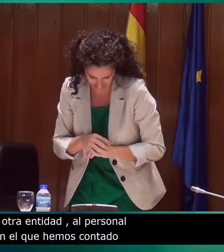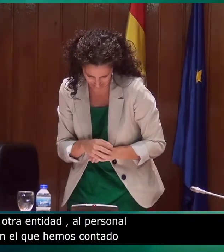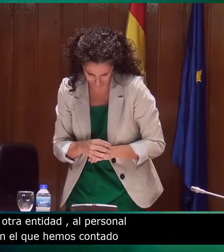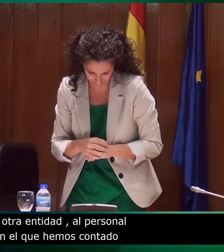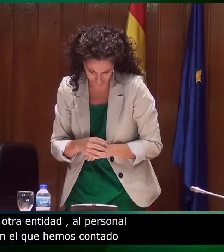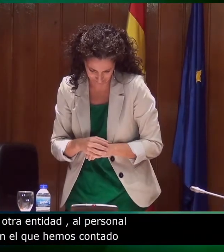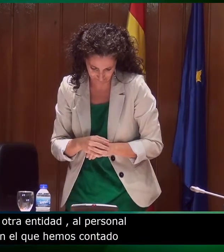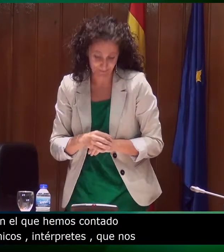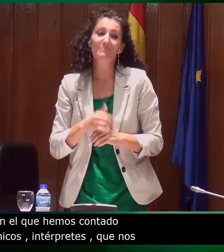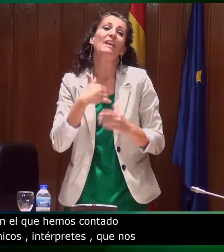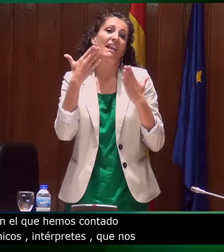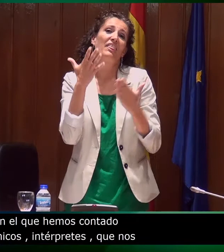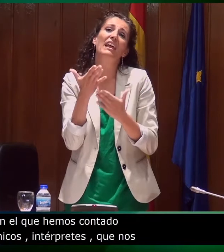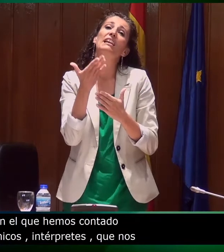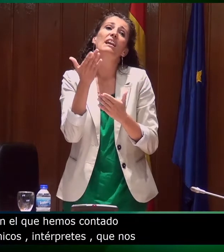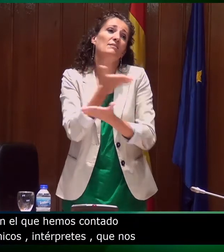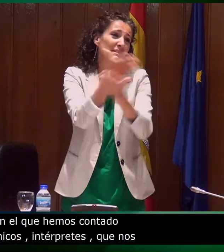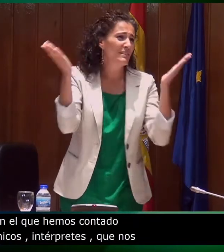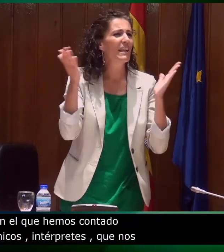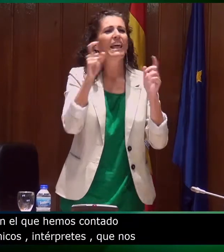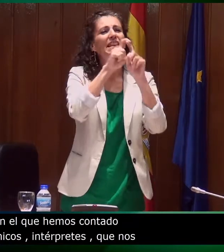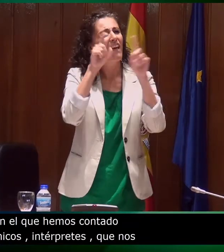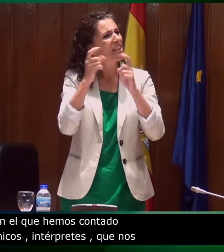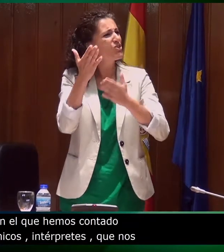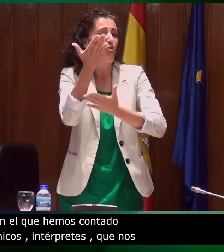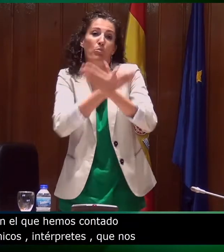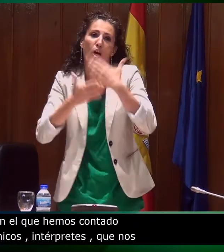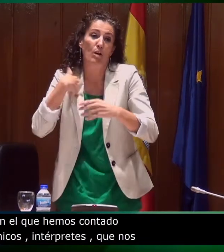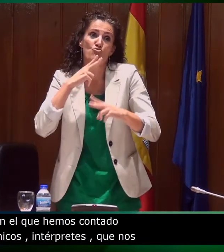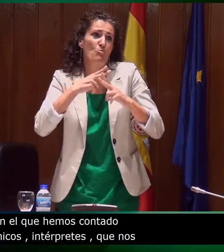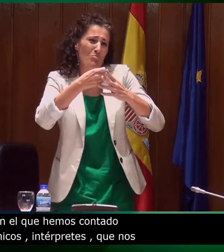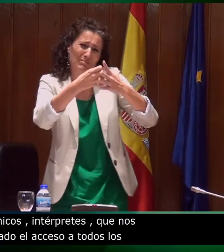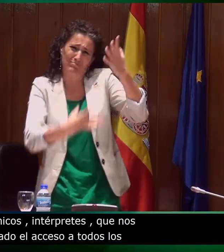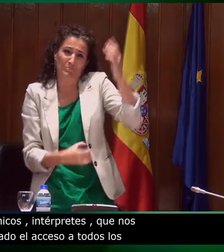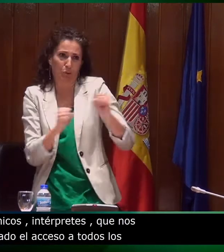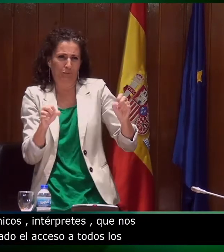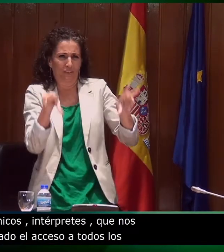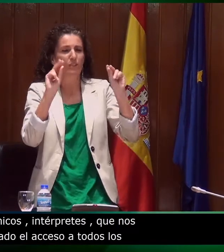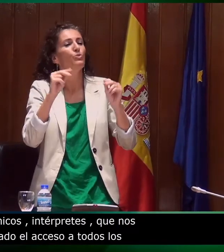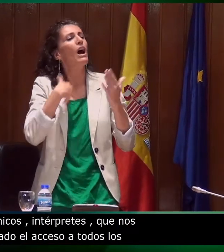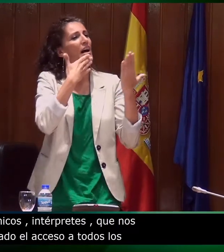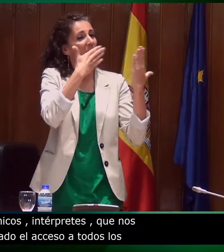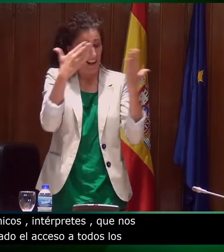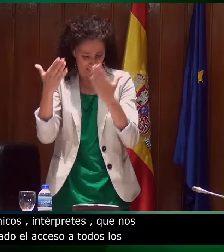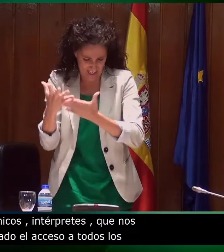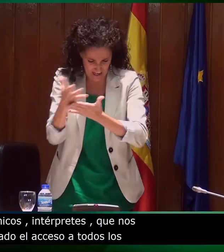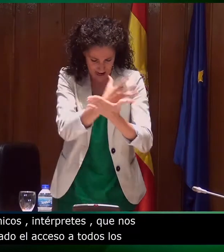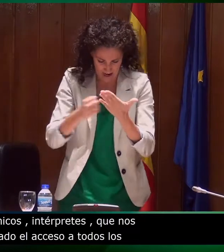de mis chicas del zenel se Eva y Mónica Gracias a las entidades colaboradoras que no voy a nombrar a todos porque no terminaría pero